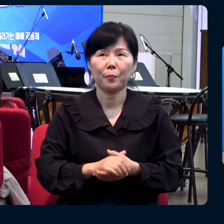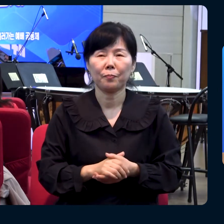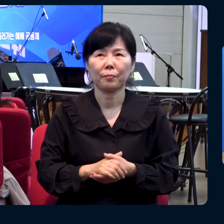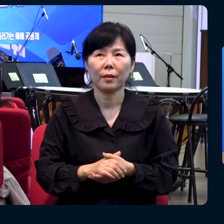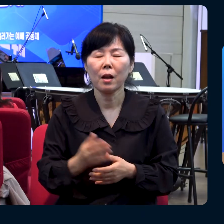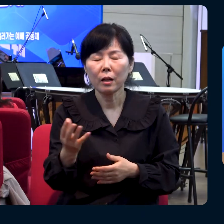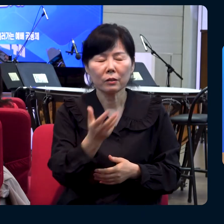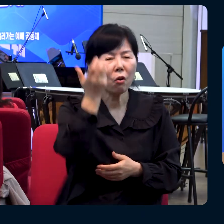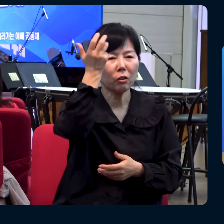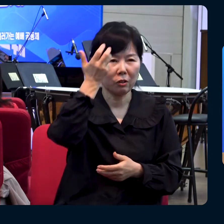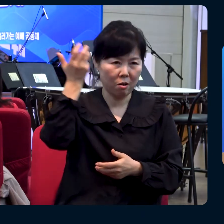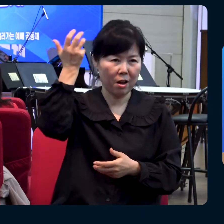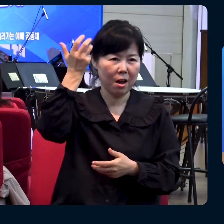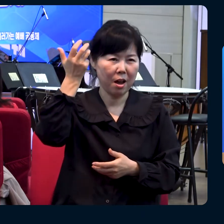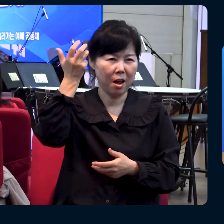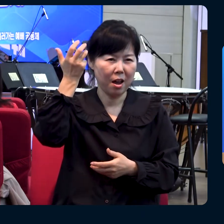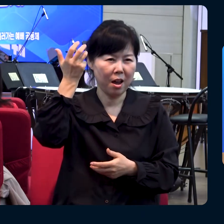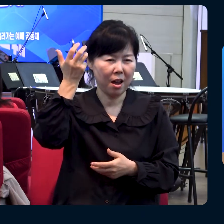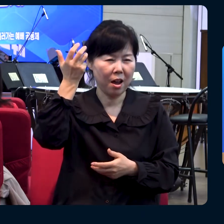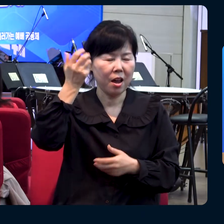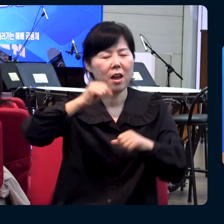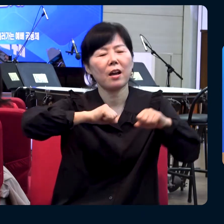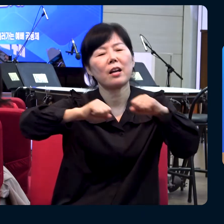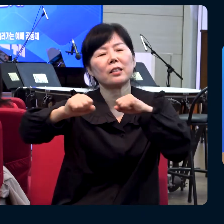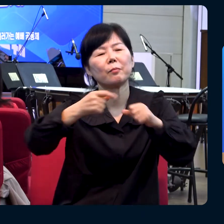역사를 들판에서 경험한 것입니다.